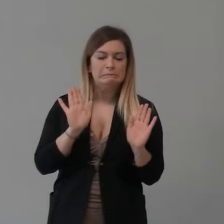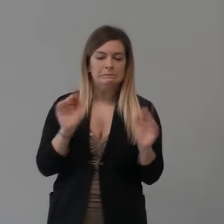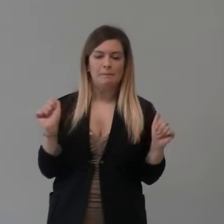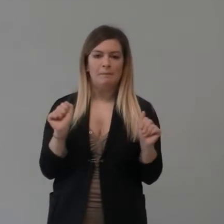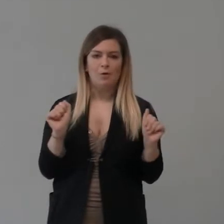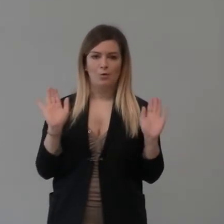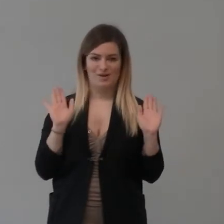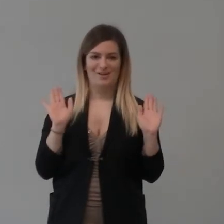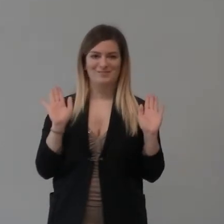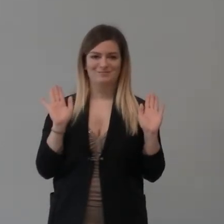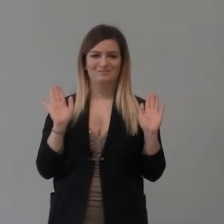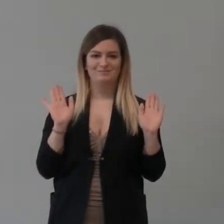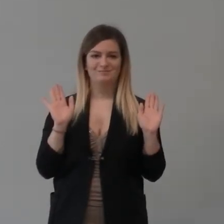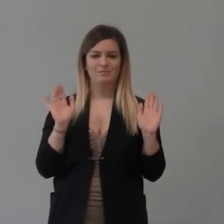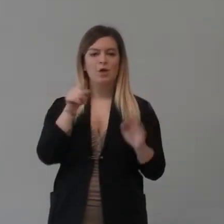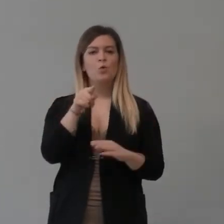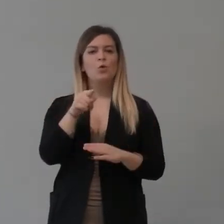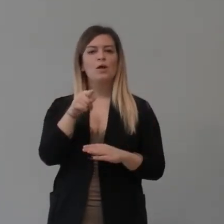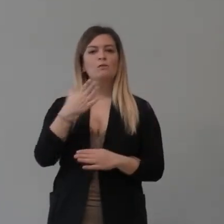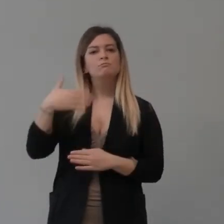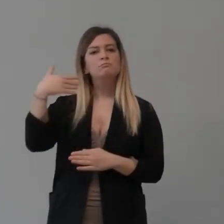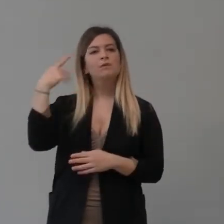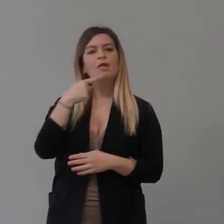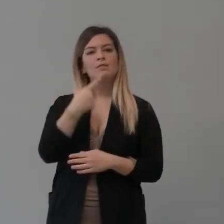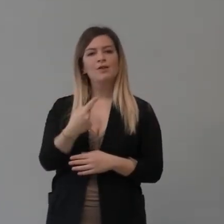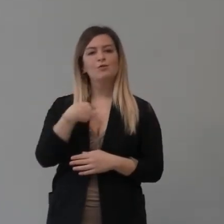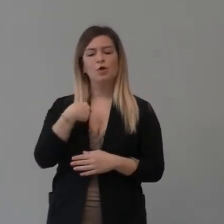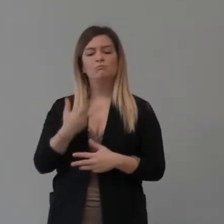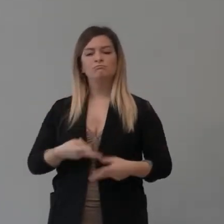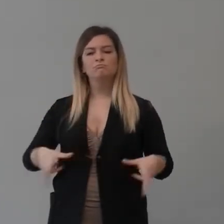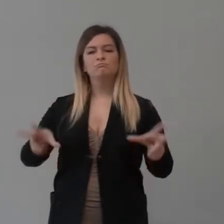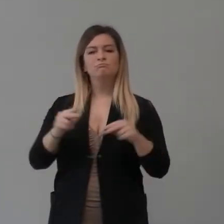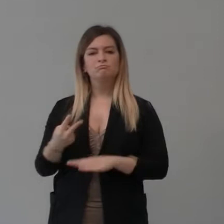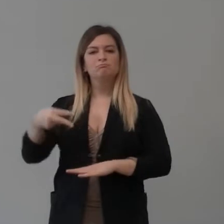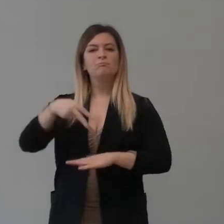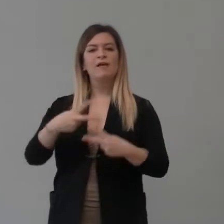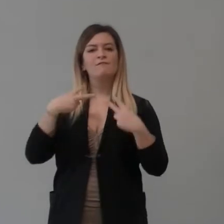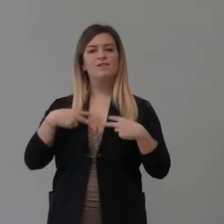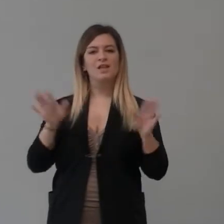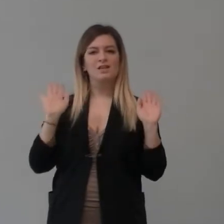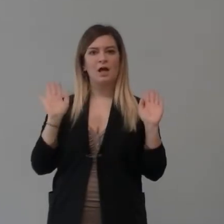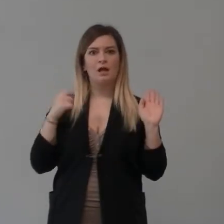Che la promessa fatta di risorgere non era vera. Che Gesù era un